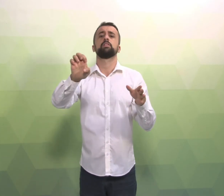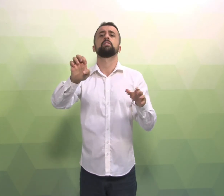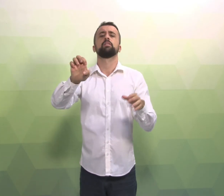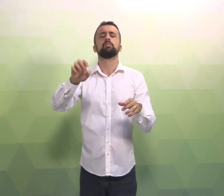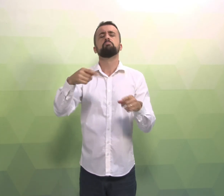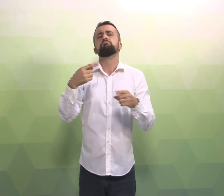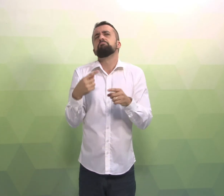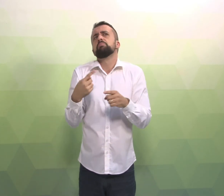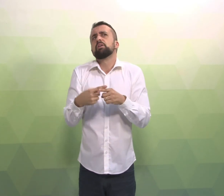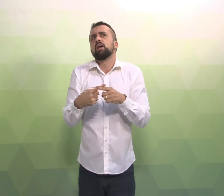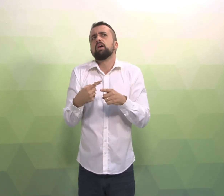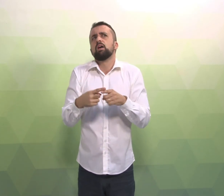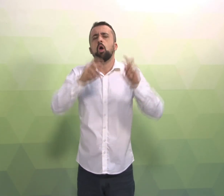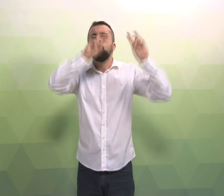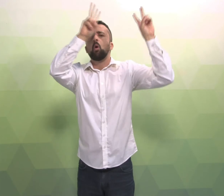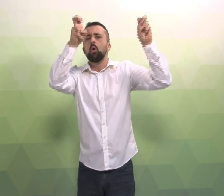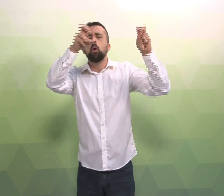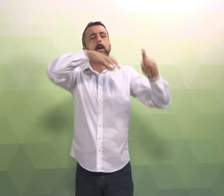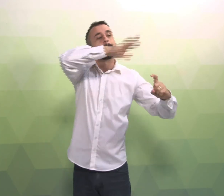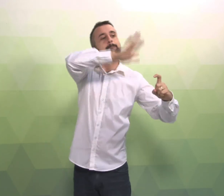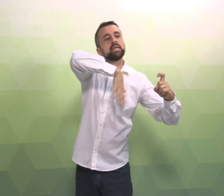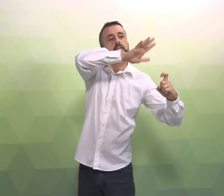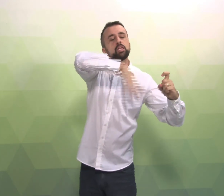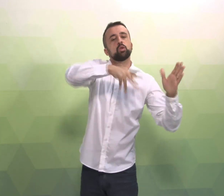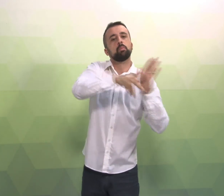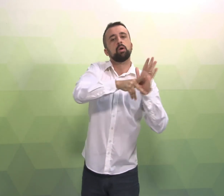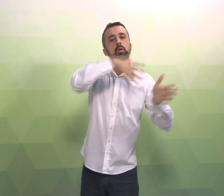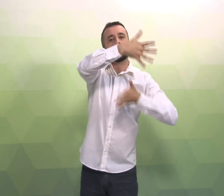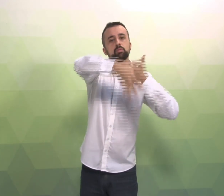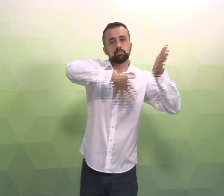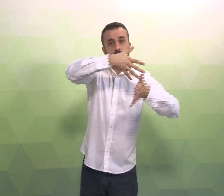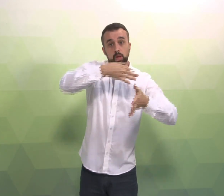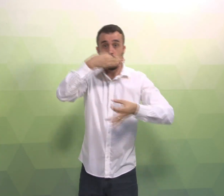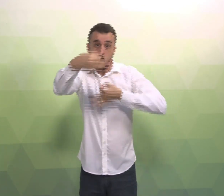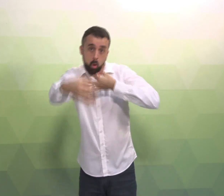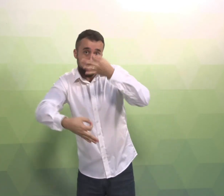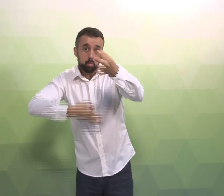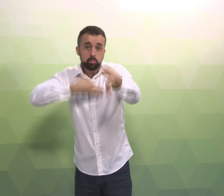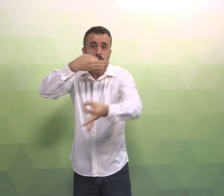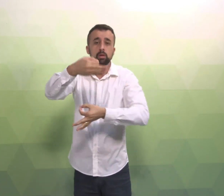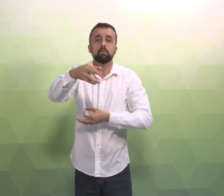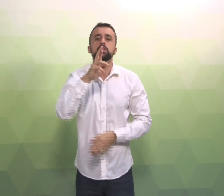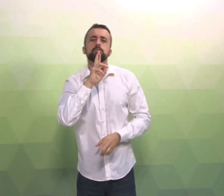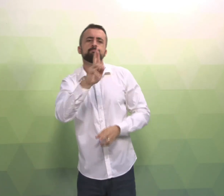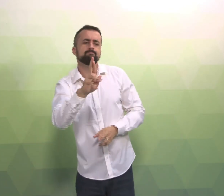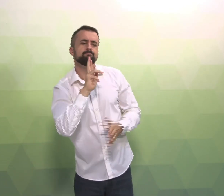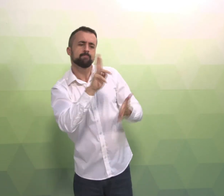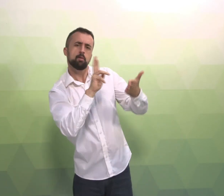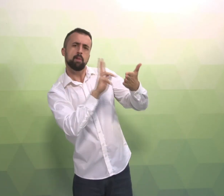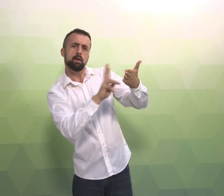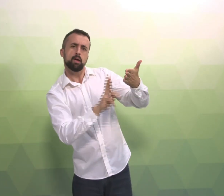sobre os mitos das línguas de sinais. Uma pesquisa de opinião, a qual vocês responderão.